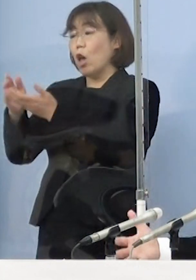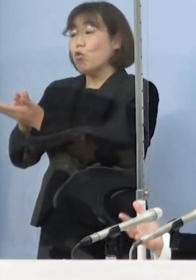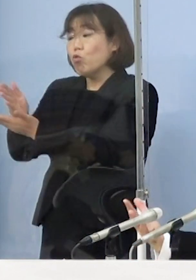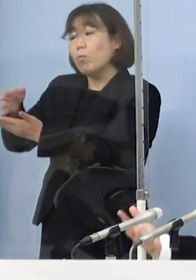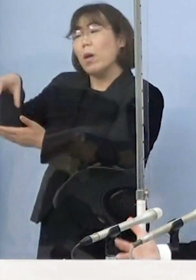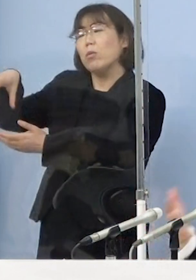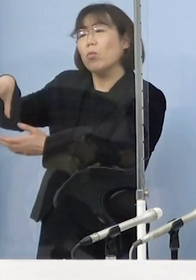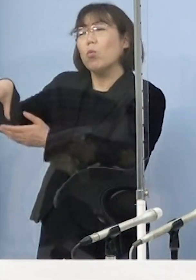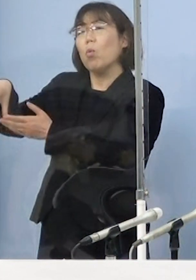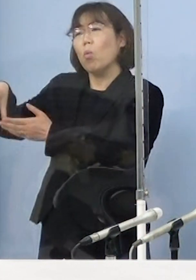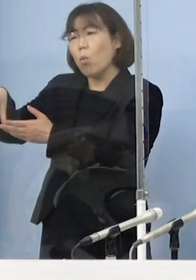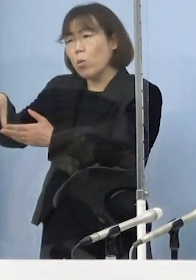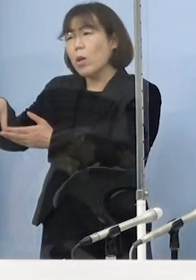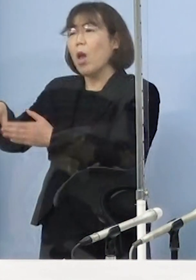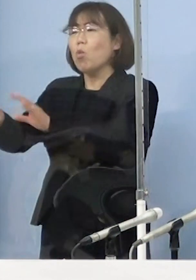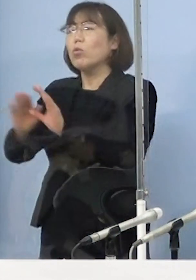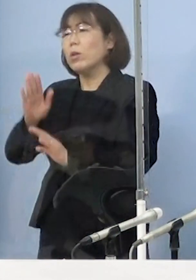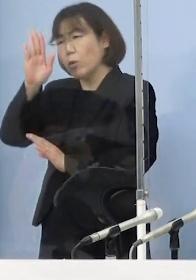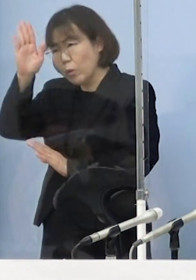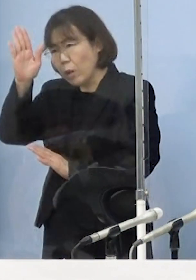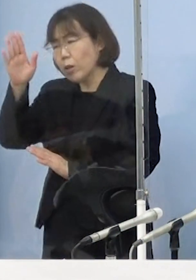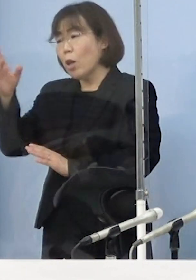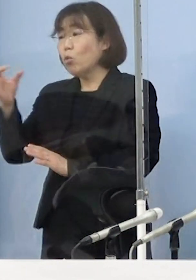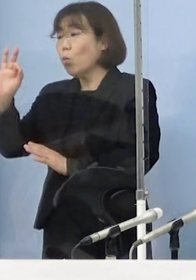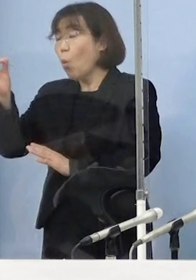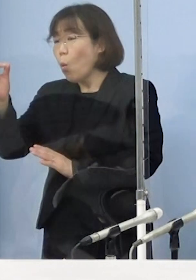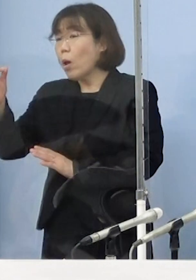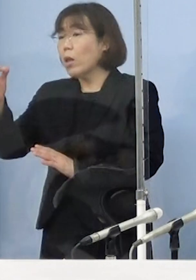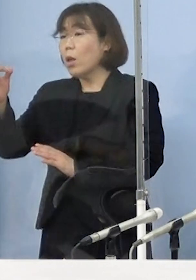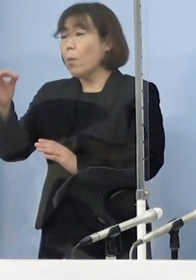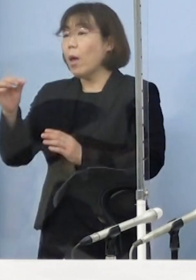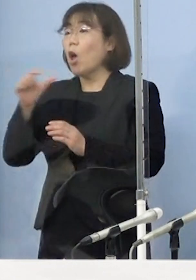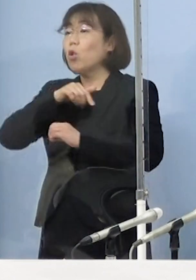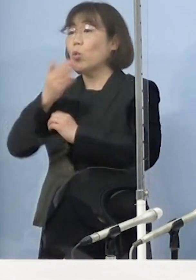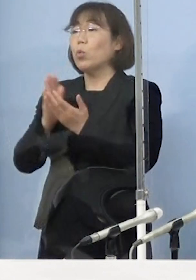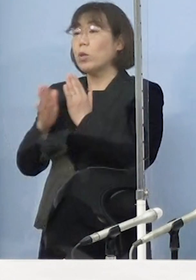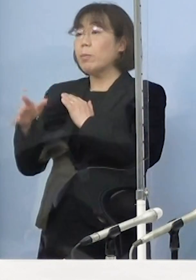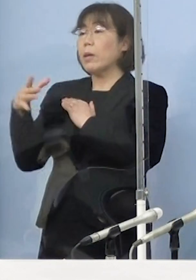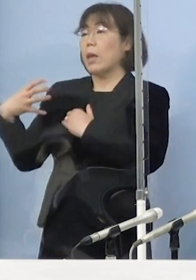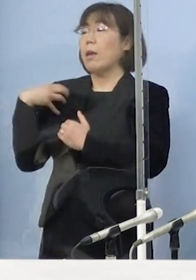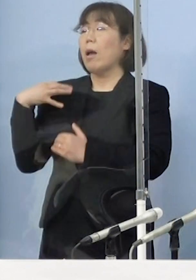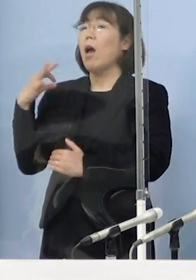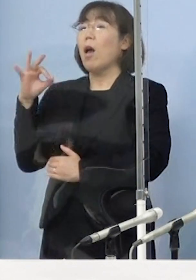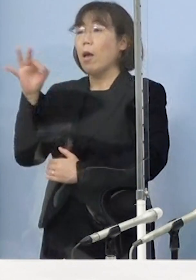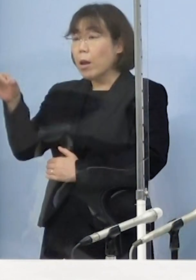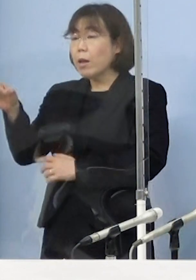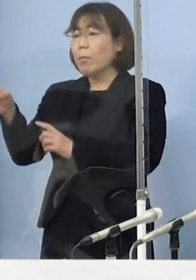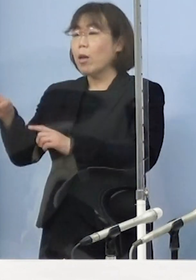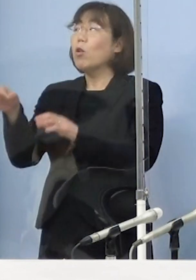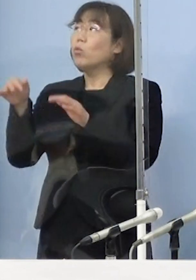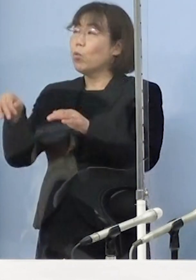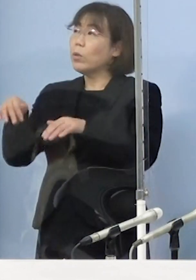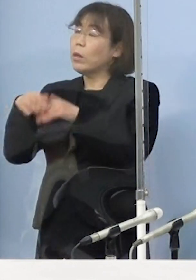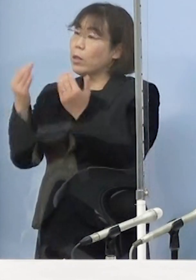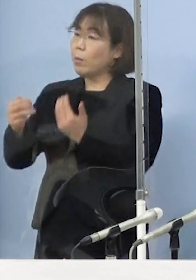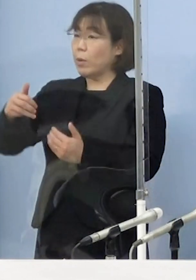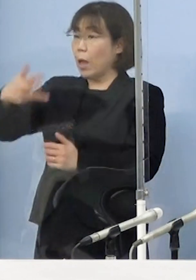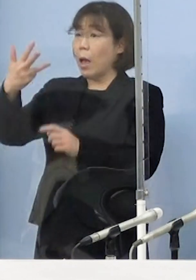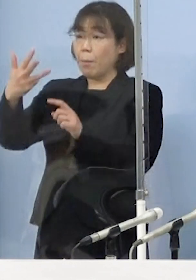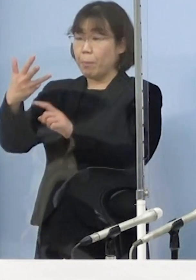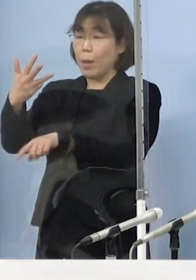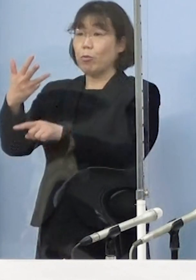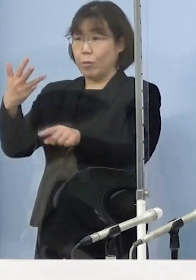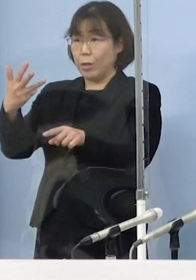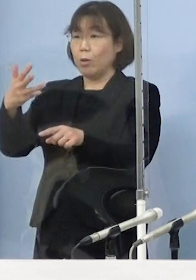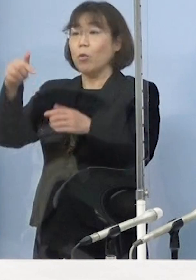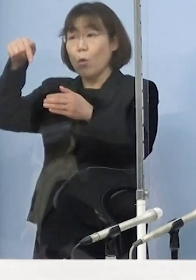県の方からその分は負担をさせていただくと、まあ、こうした形でおいでをいただいた皆さん方約800名ですが、